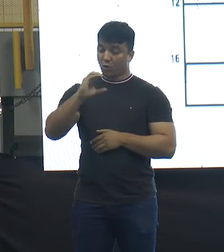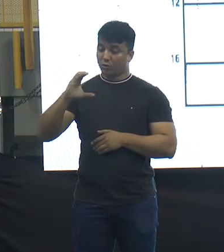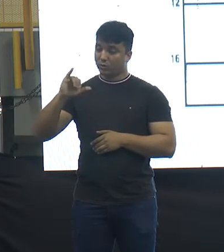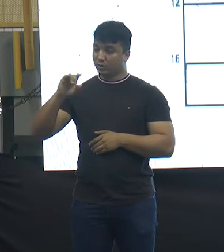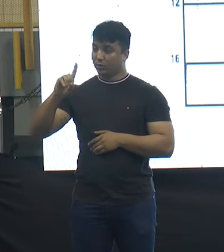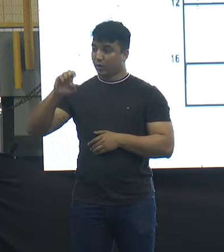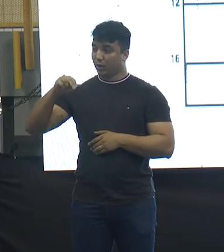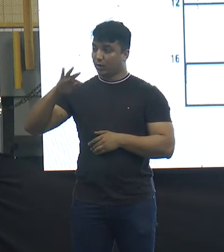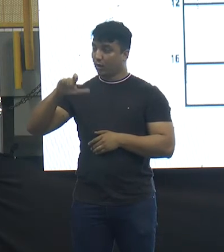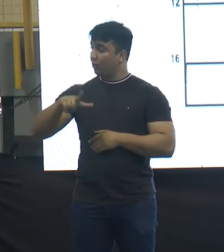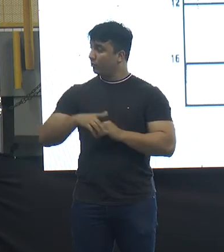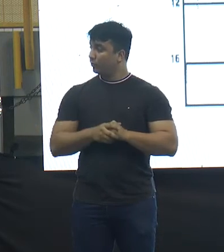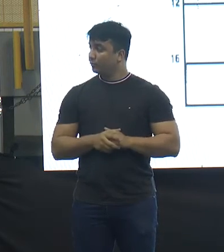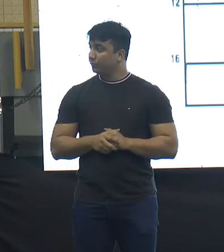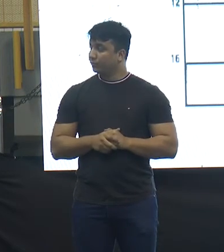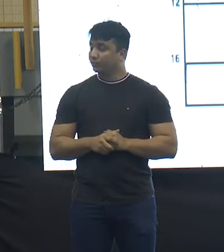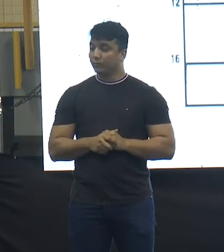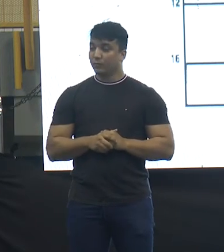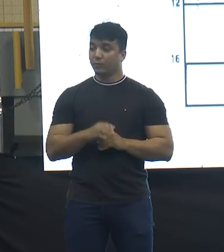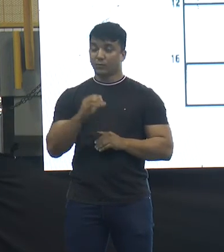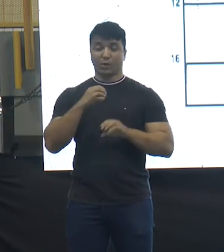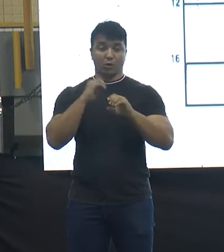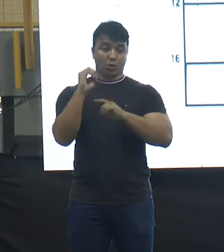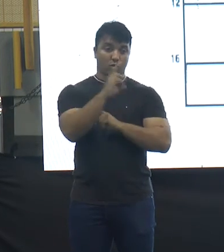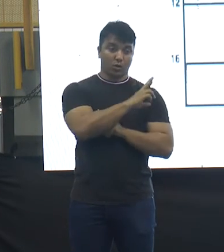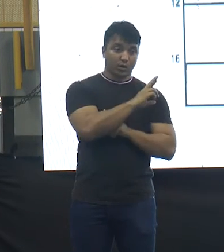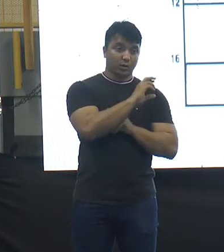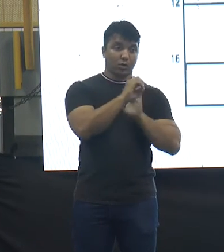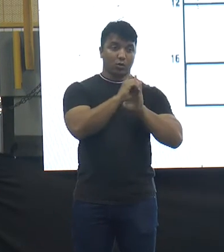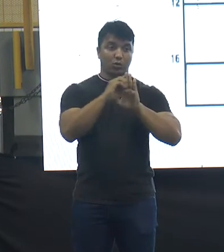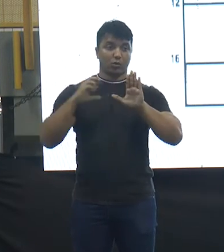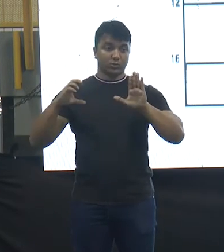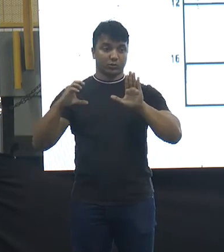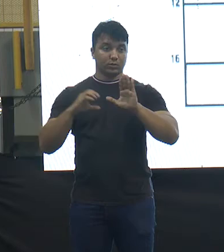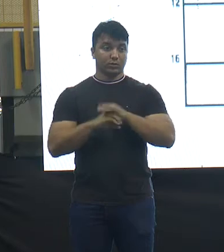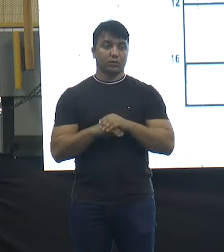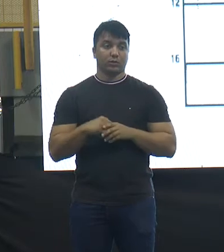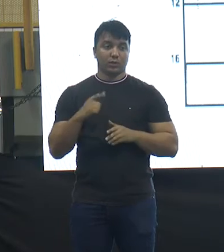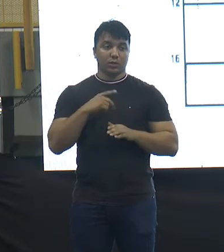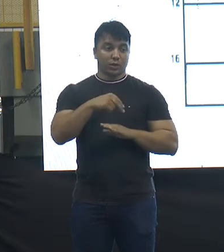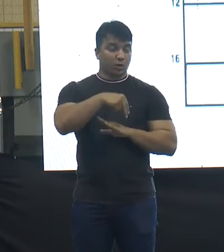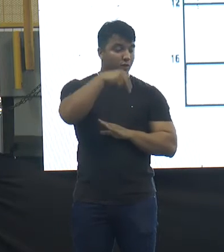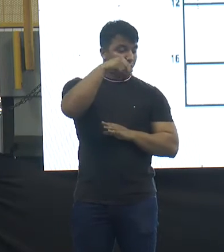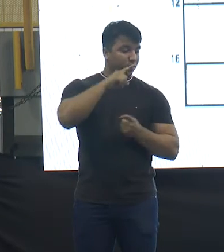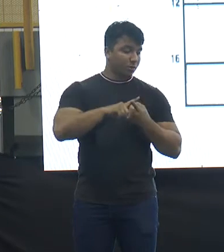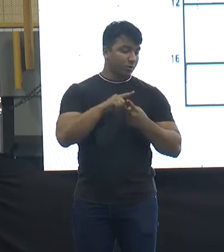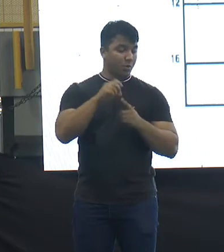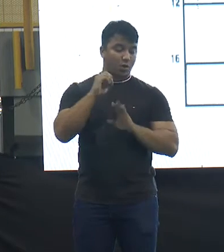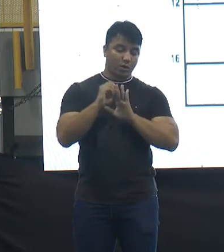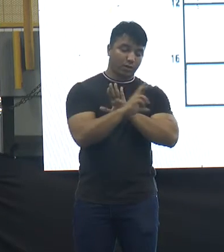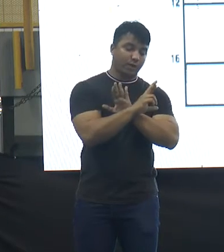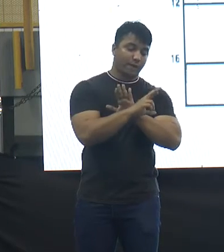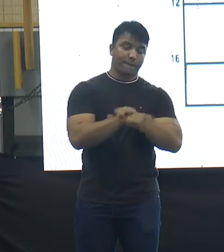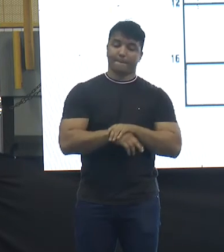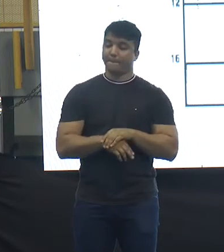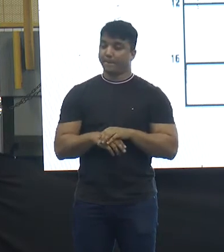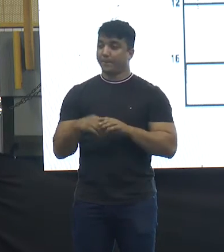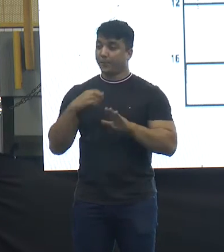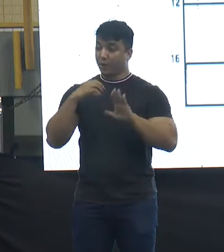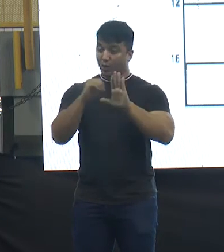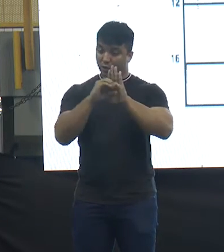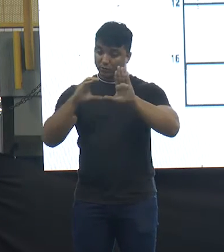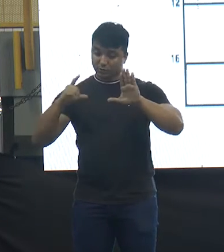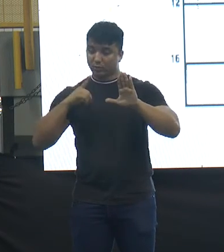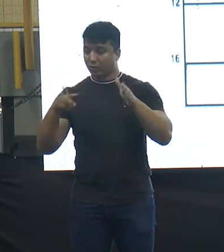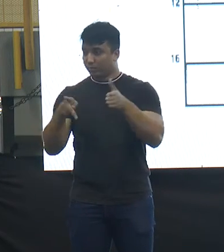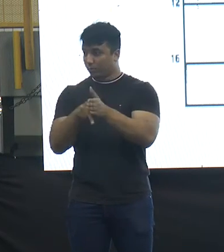professor. Porção oriental. Norte e na parte oriental. Parte ocidental, você